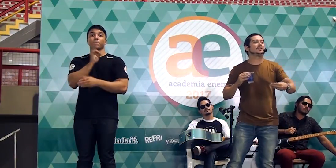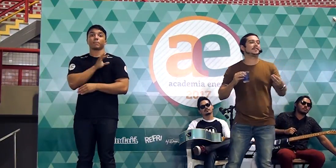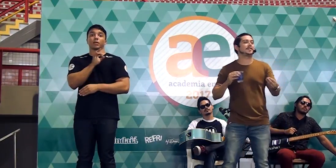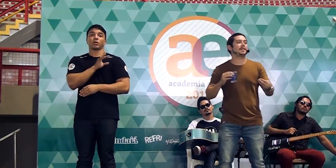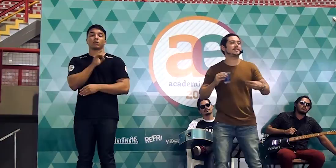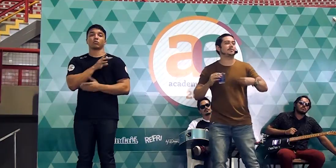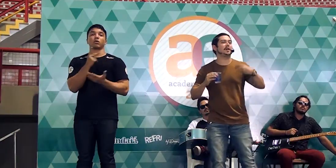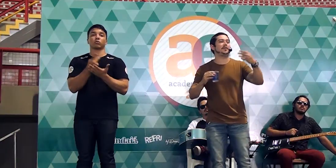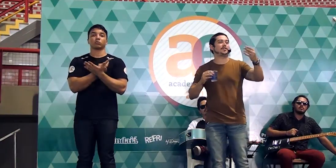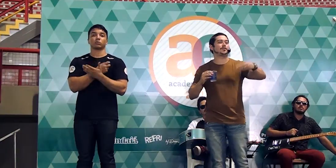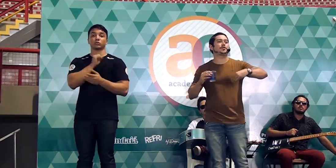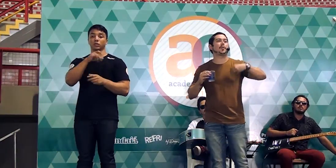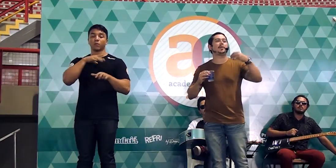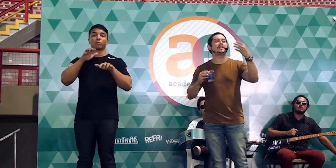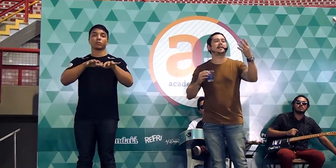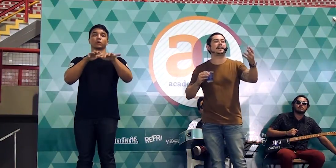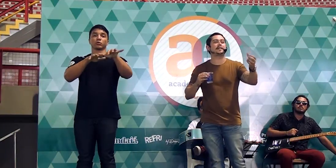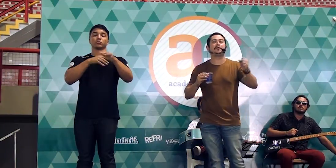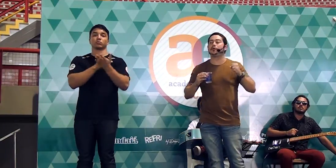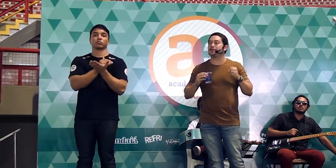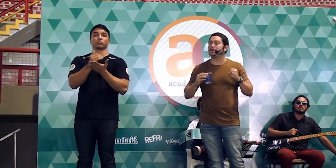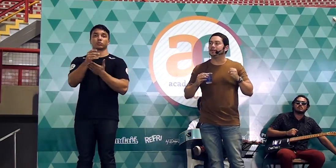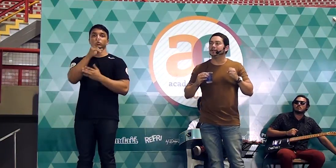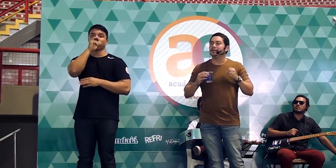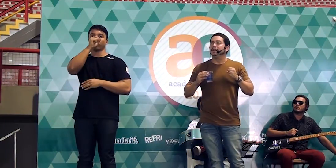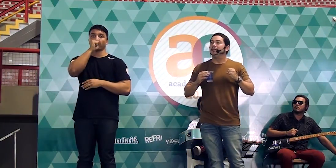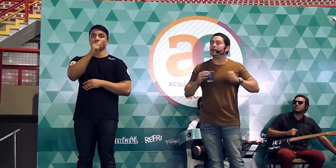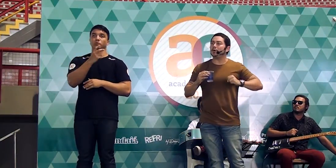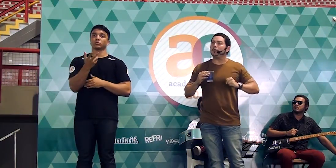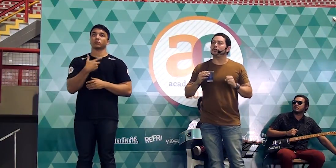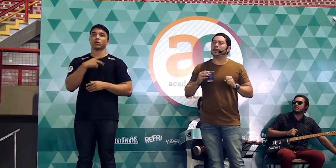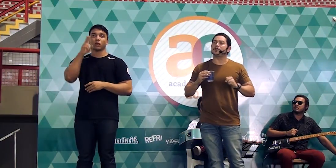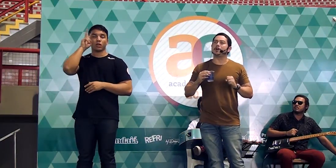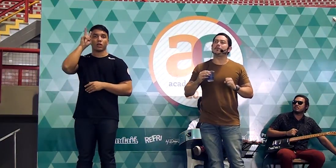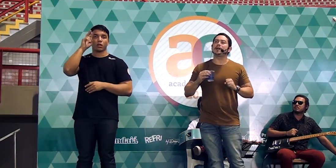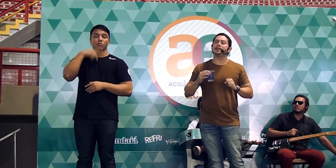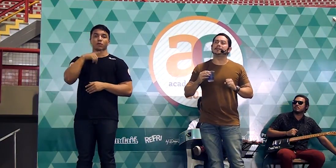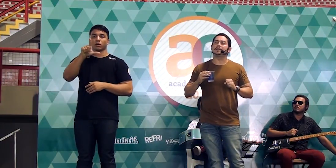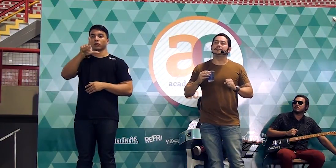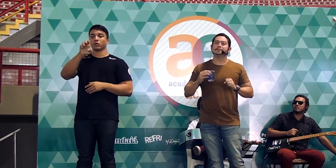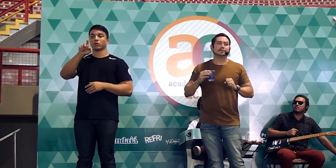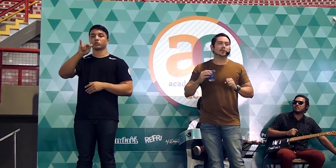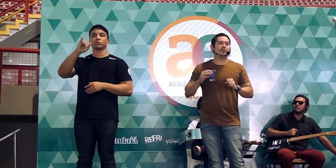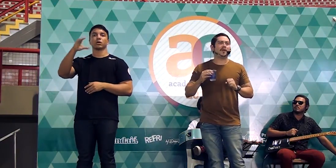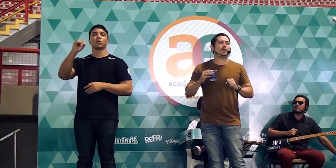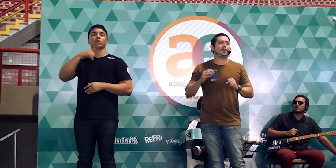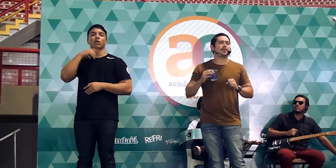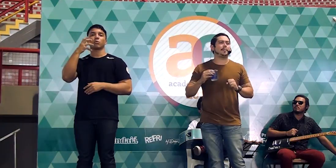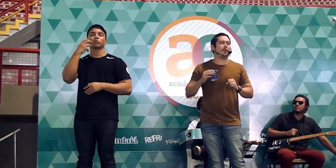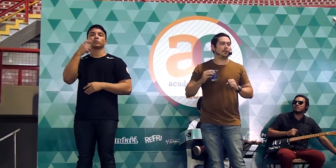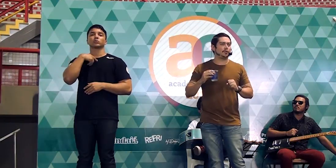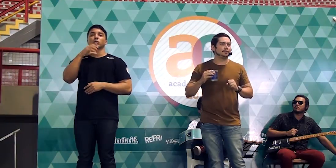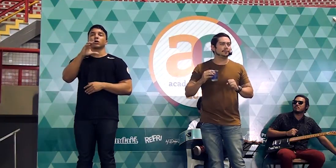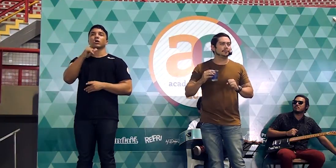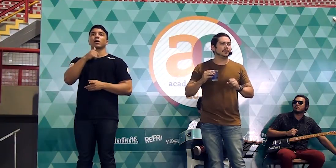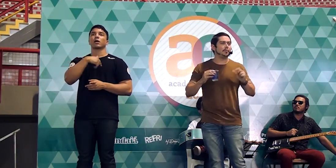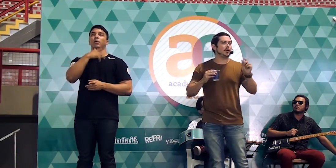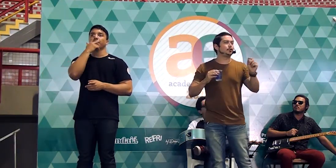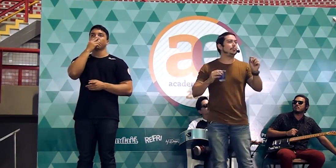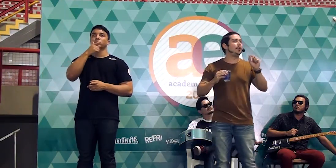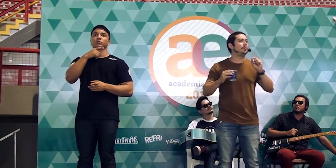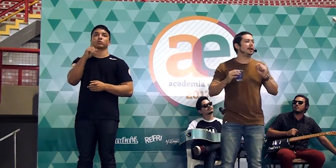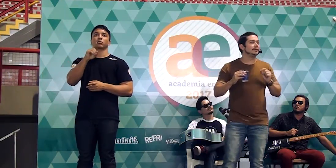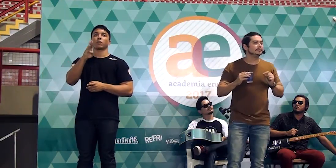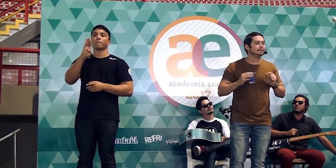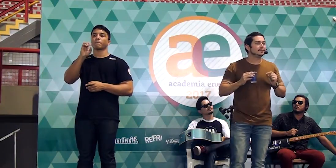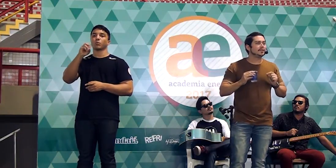que ia acontecer se as manifestações populares ganhassem força. Lembram quando o Legião canta no Faroeste Caboclo: não